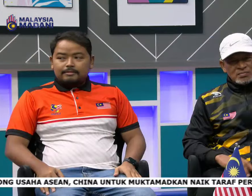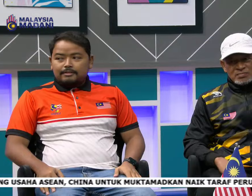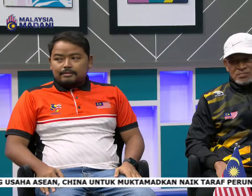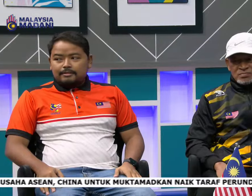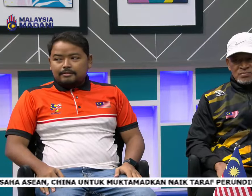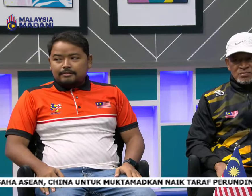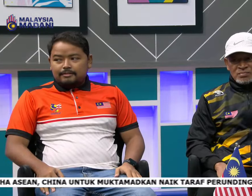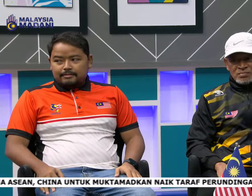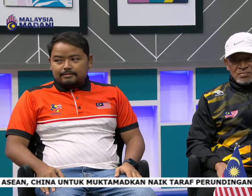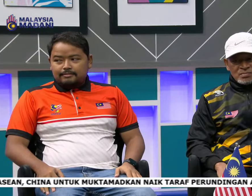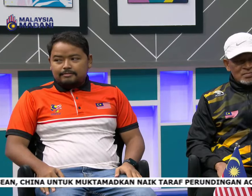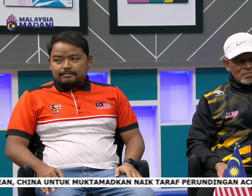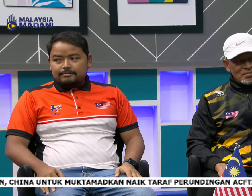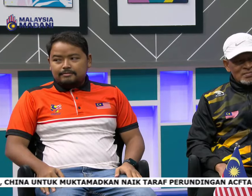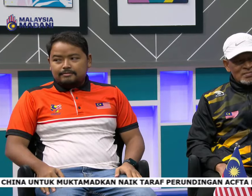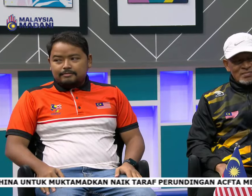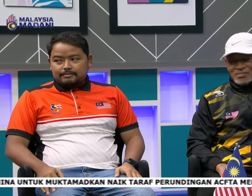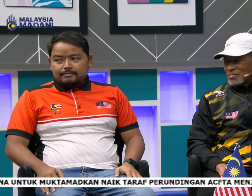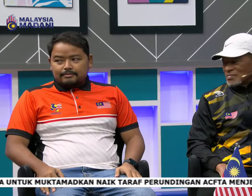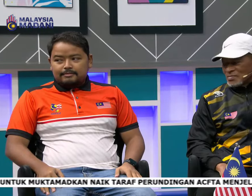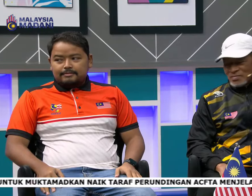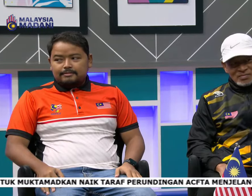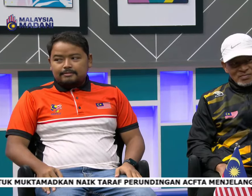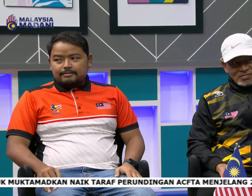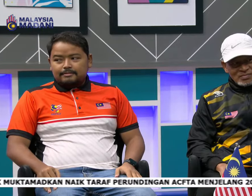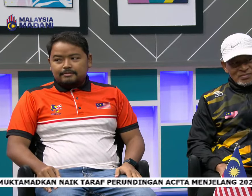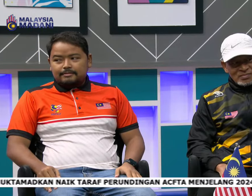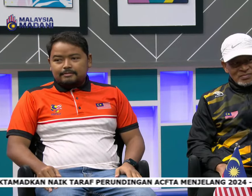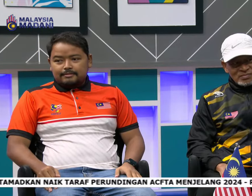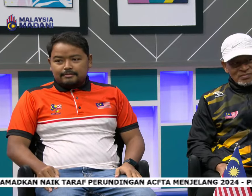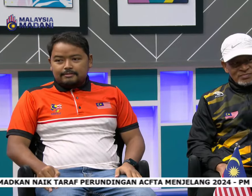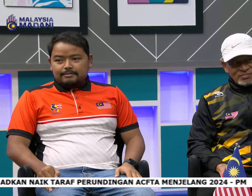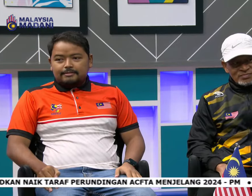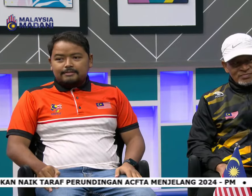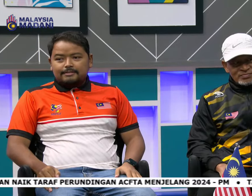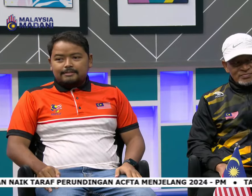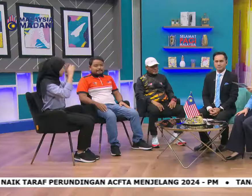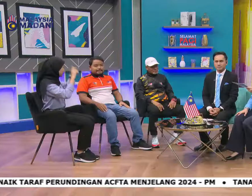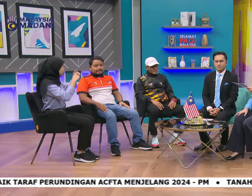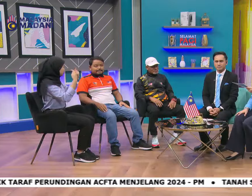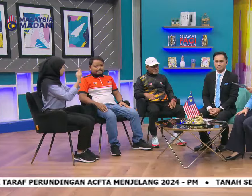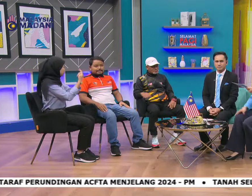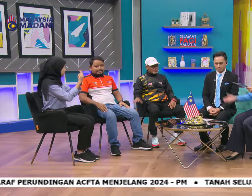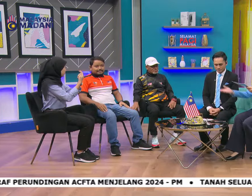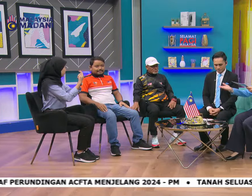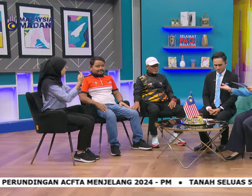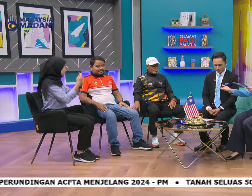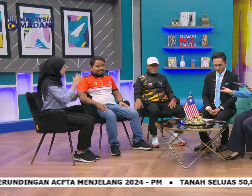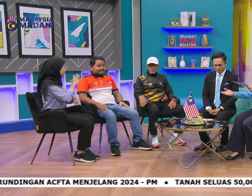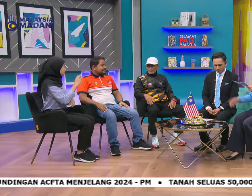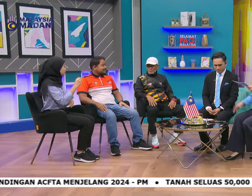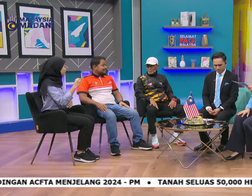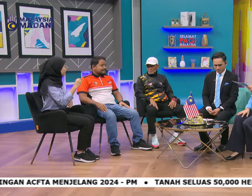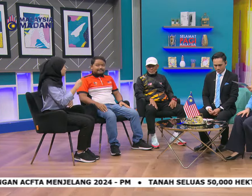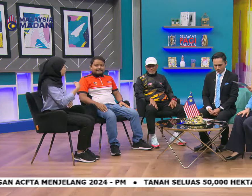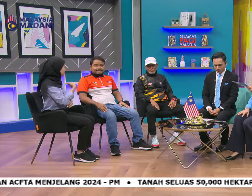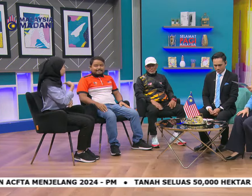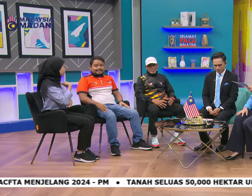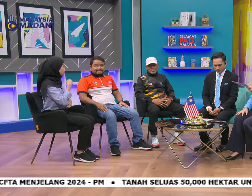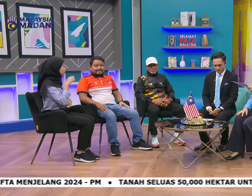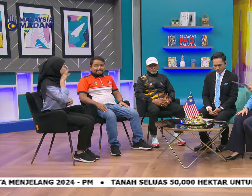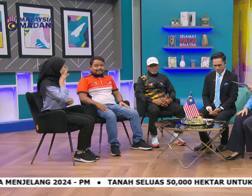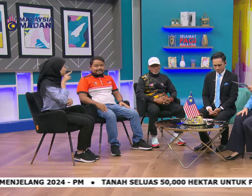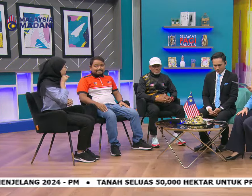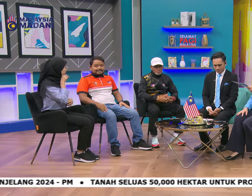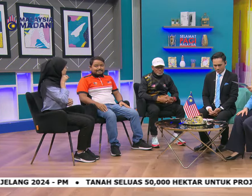Malaysia dan juga Saiful Hilmi sama ini merupakan pengurus ee pasukan bola sepak bola Malaysia dan di ujung sana itu saya